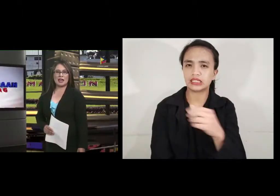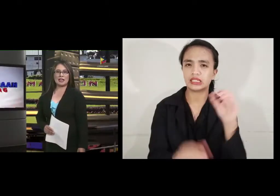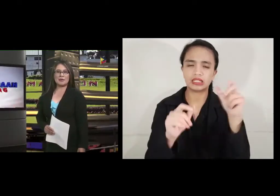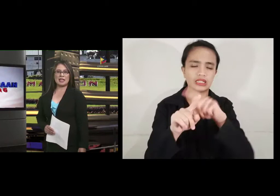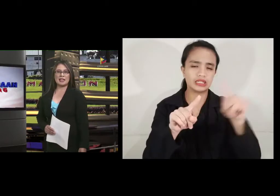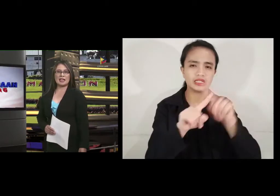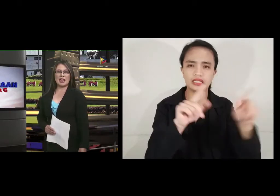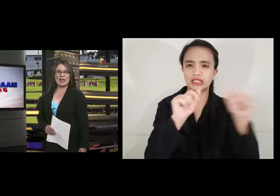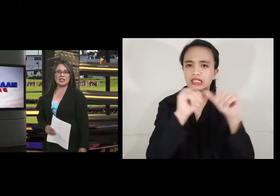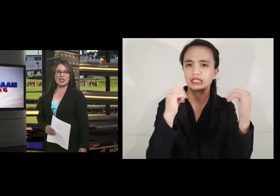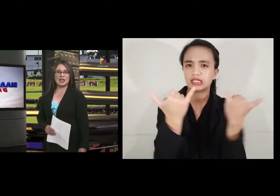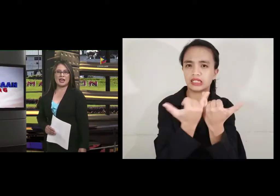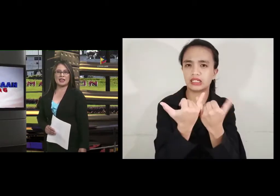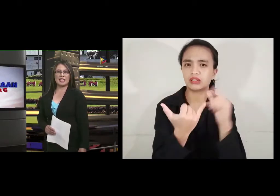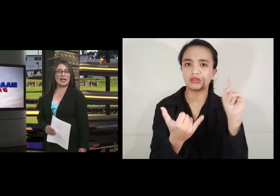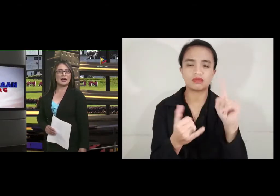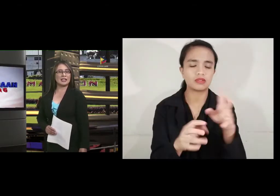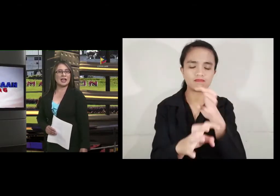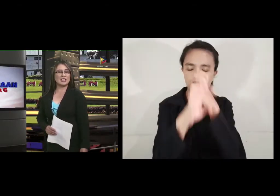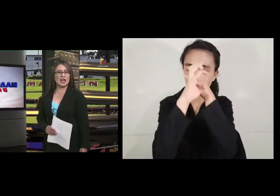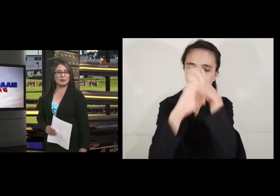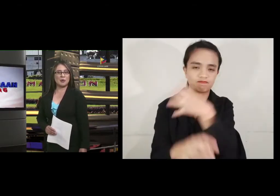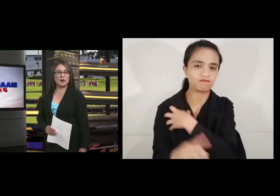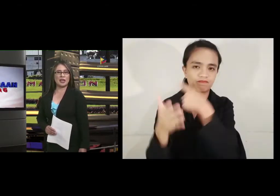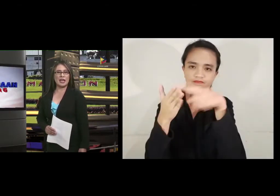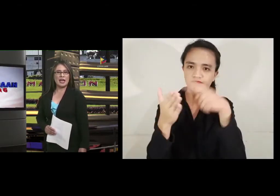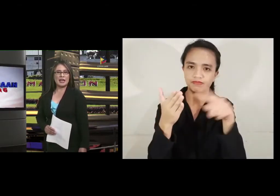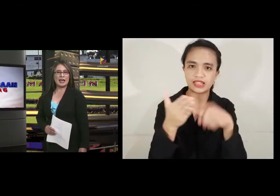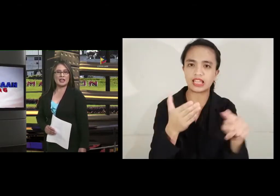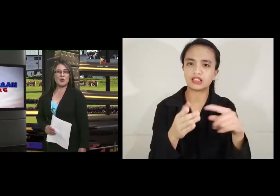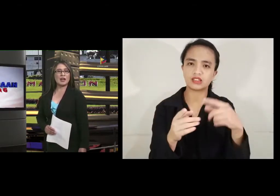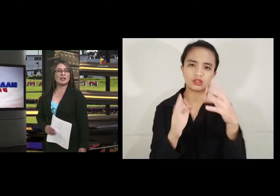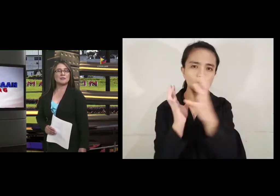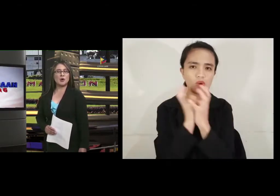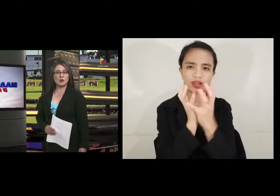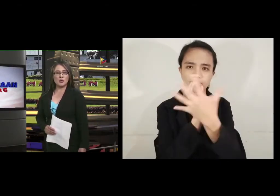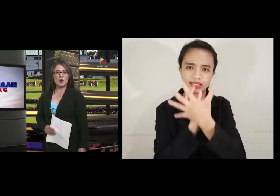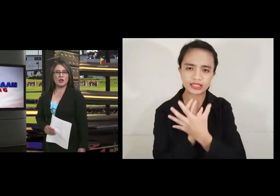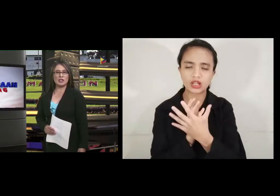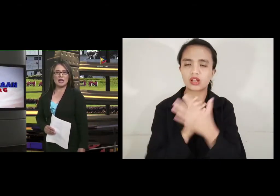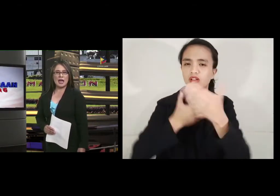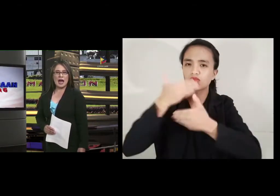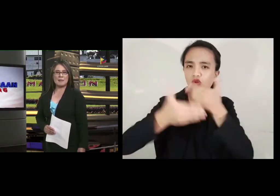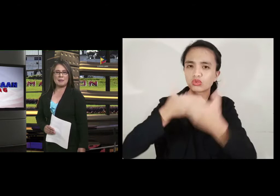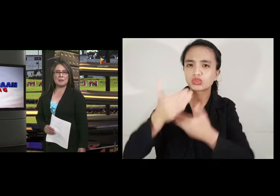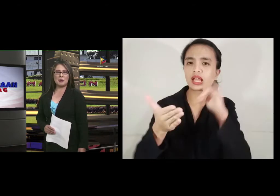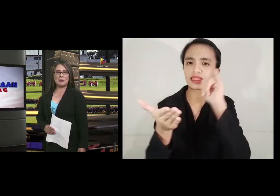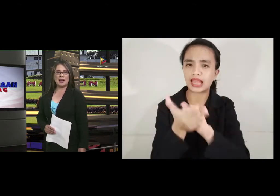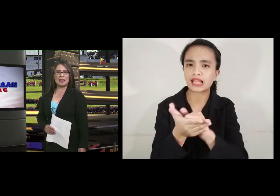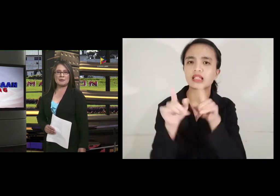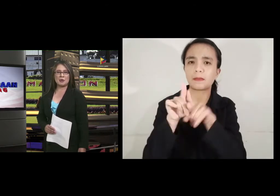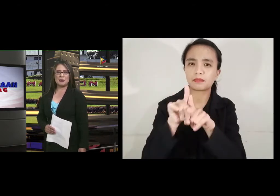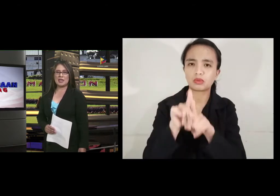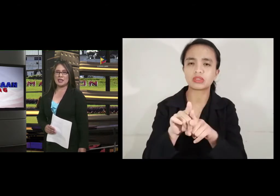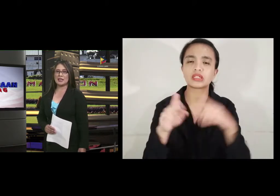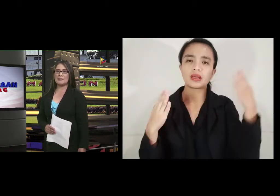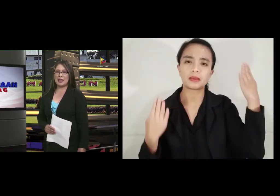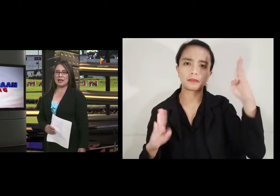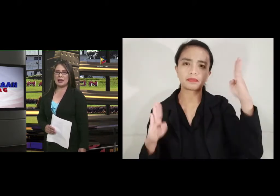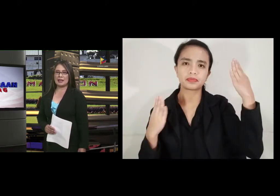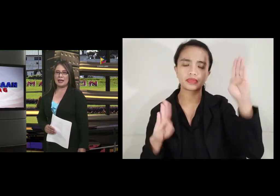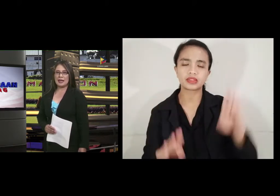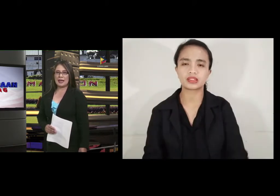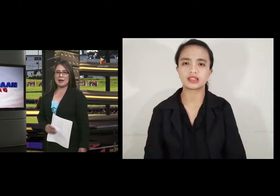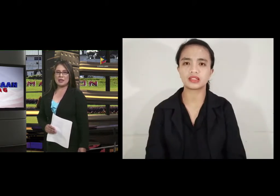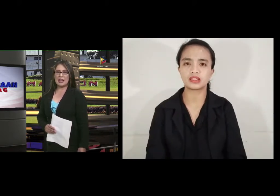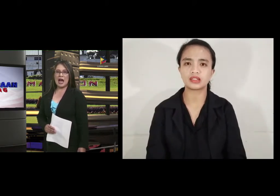pulisya ken dagiti maseknan nga ahensya dagiti nainget a checkpoint ken quarantine protocols may patpatumpal iti probinsya ti